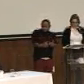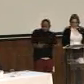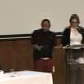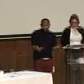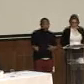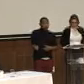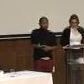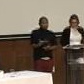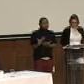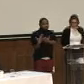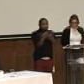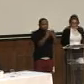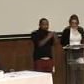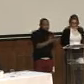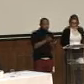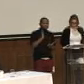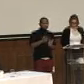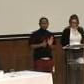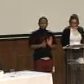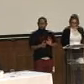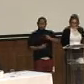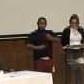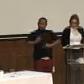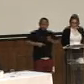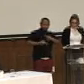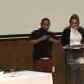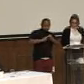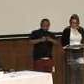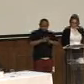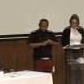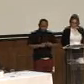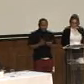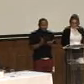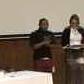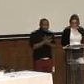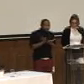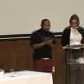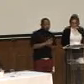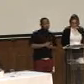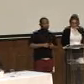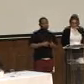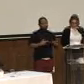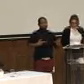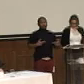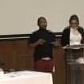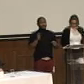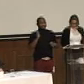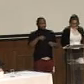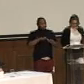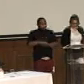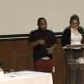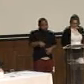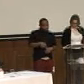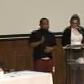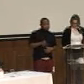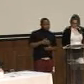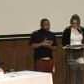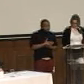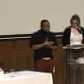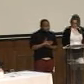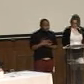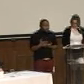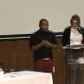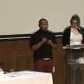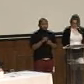estão já em fase de discussão, onde que vão ser instalados. Boa parte dos equipamentos já estão aqui, de forma que nós possamos dar início à